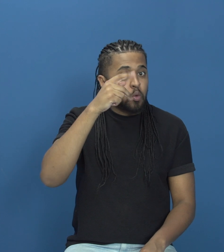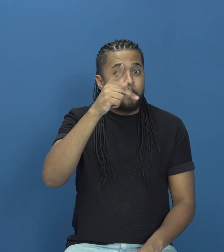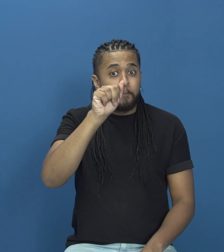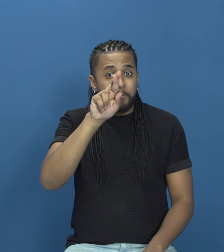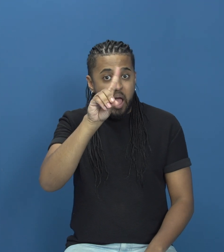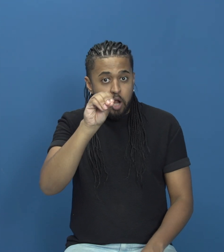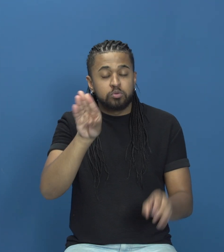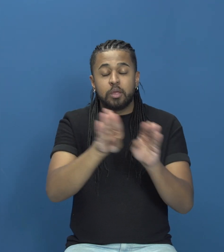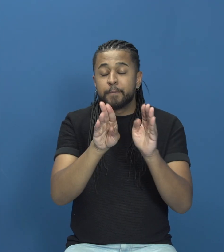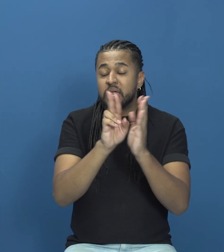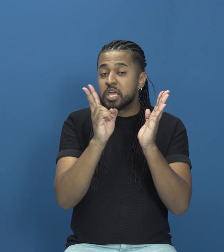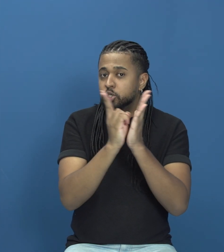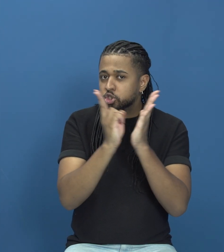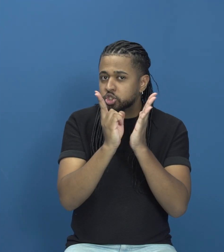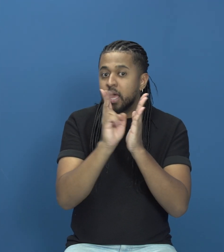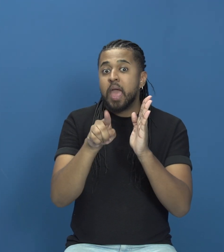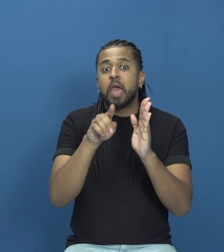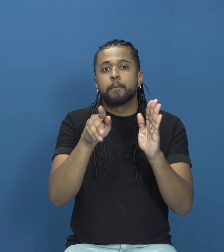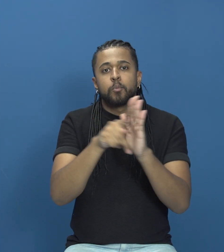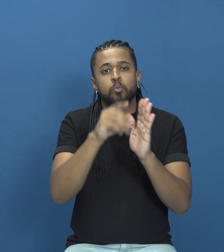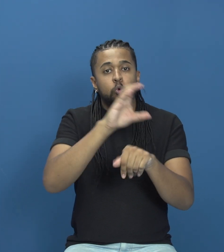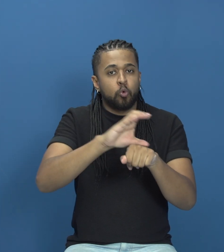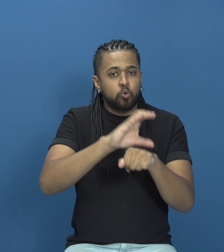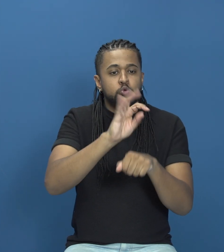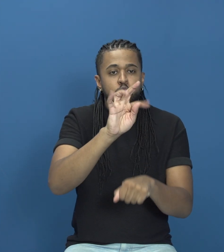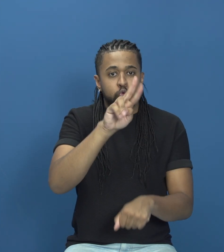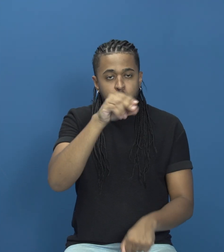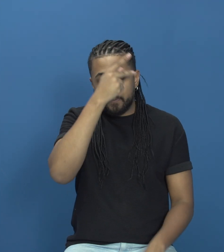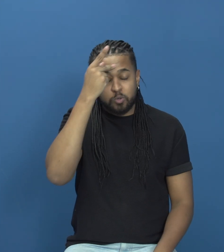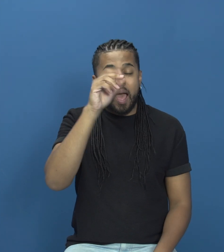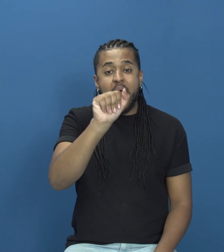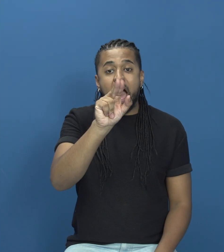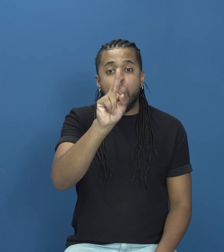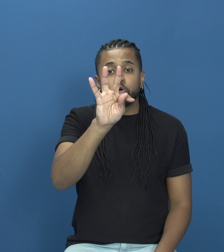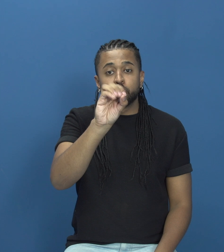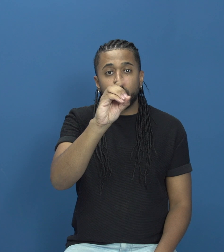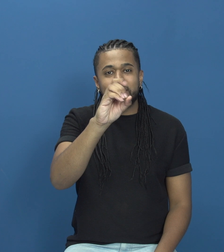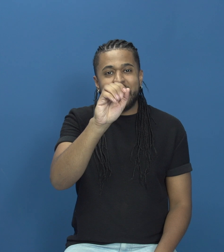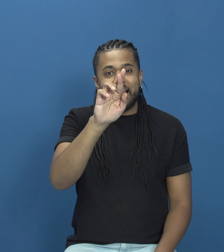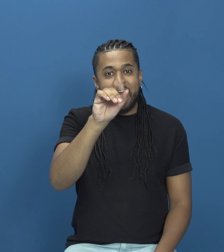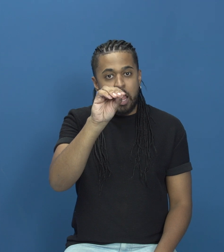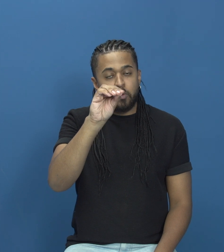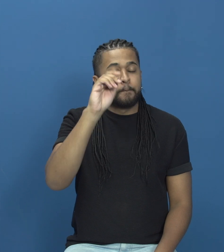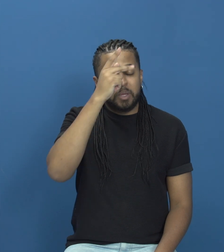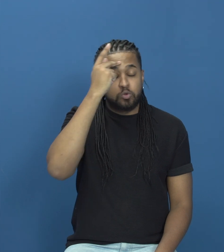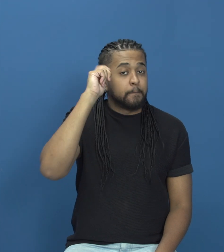será reservada, por curso e turno, aos autodeclarados pretos, pardos e